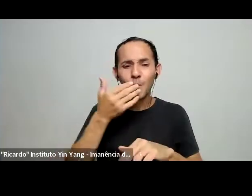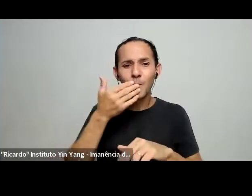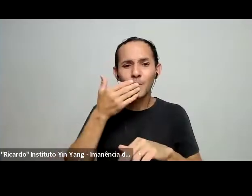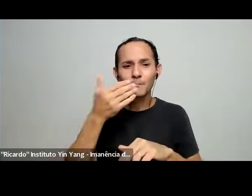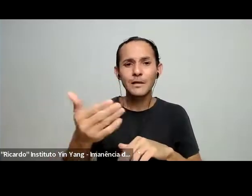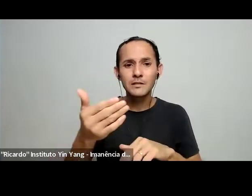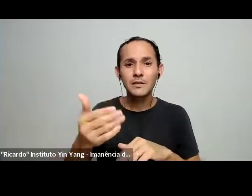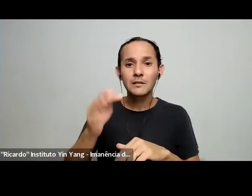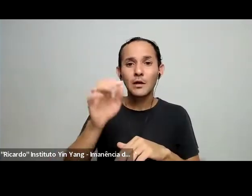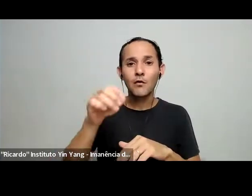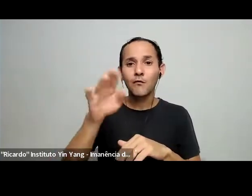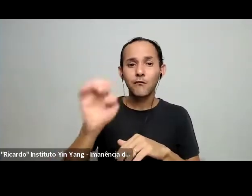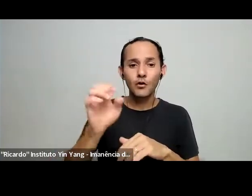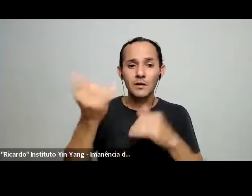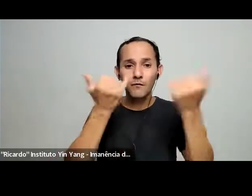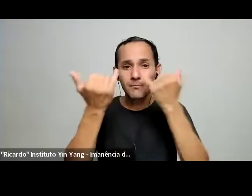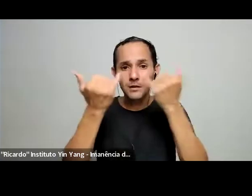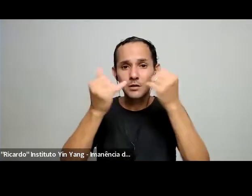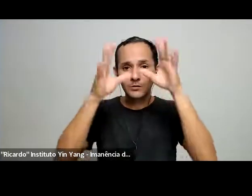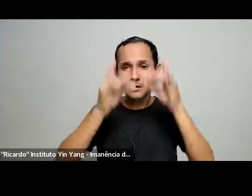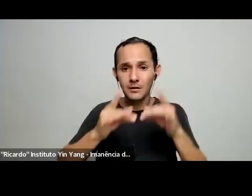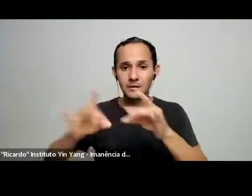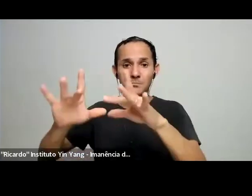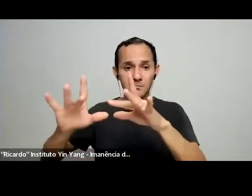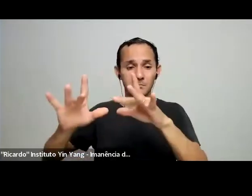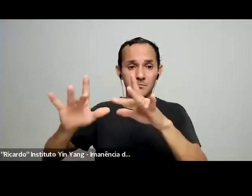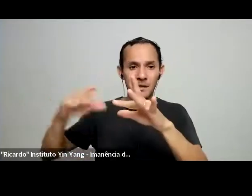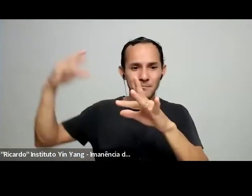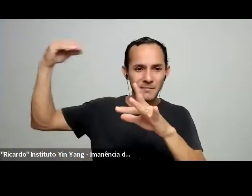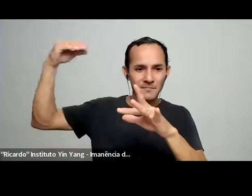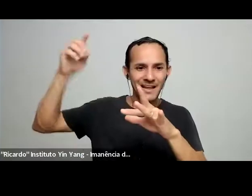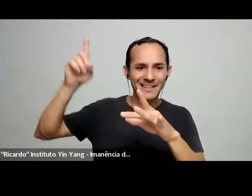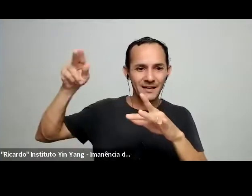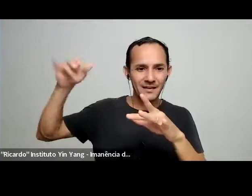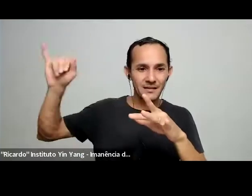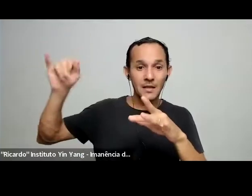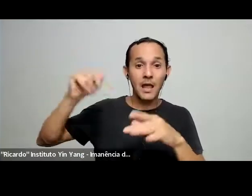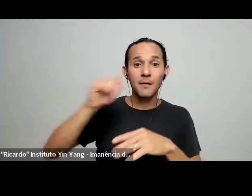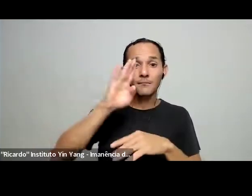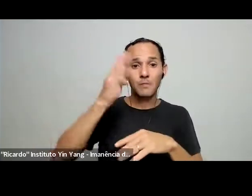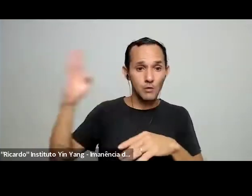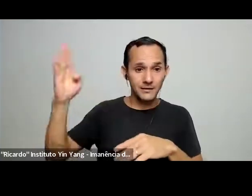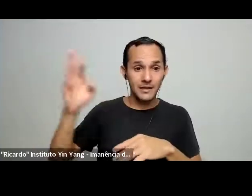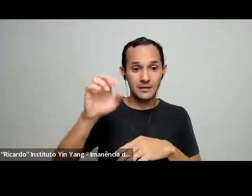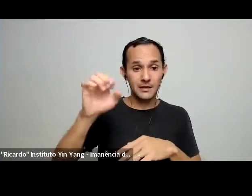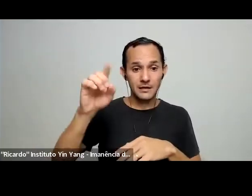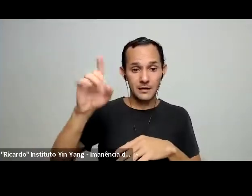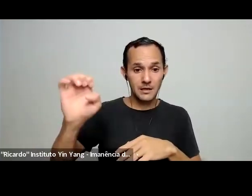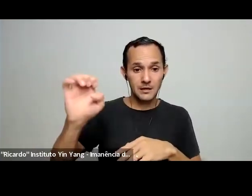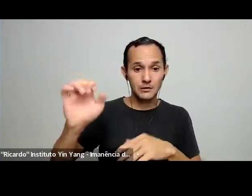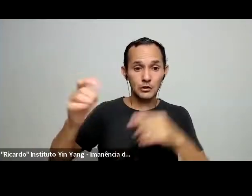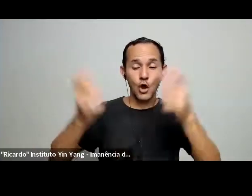né? A fonte dessas informações eu compartilhei no chat. A biblioteca da rede, né, da onde